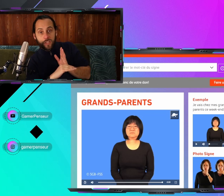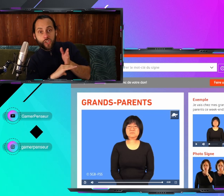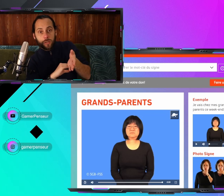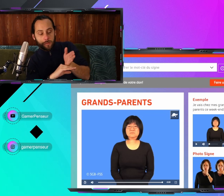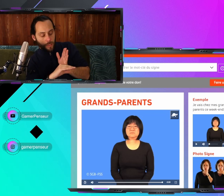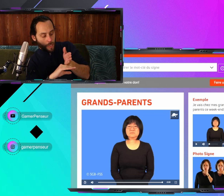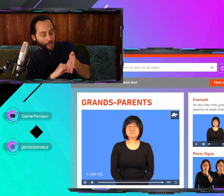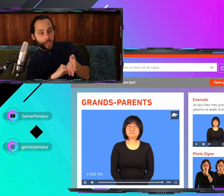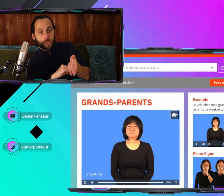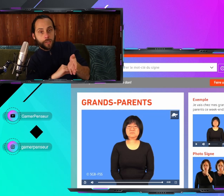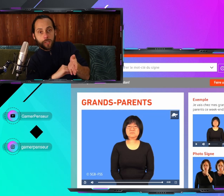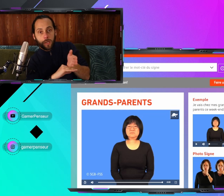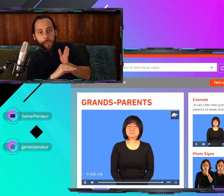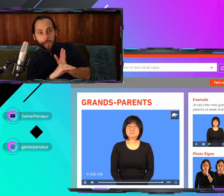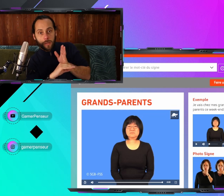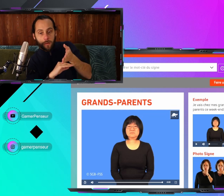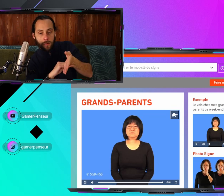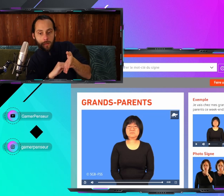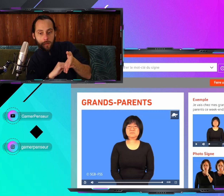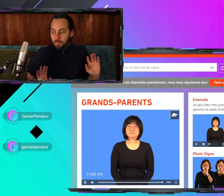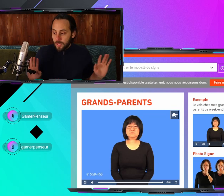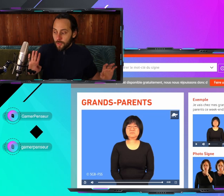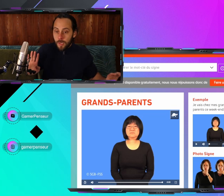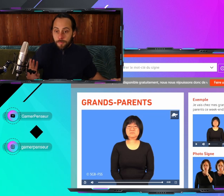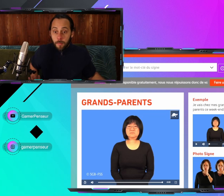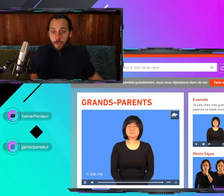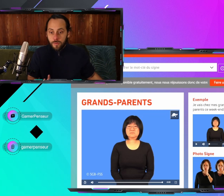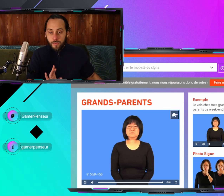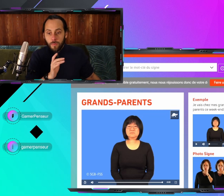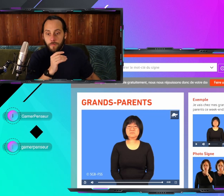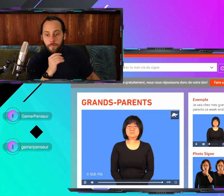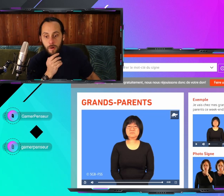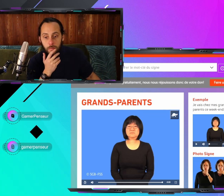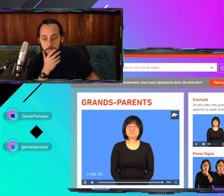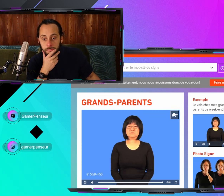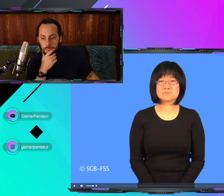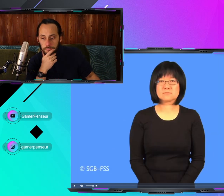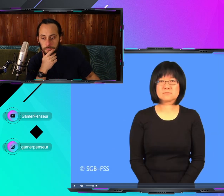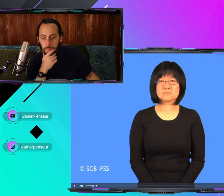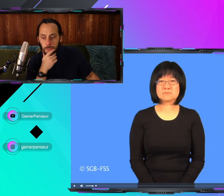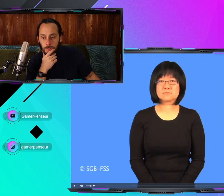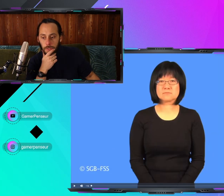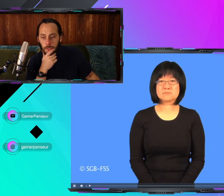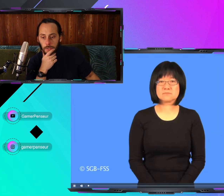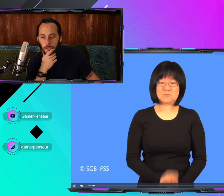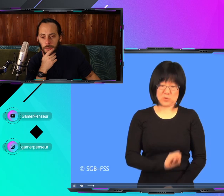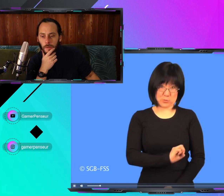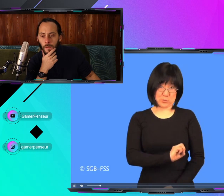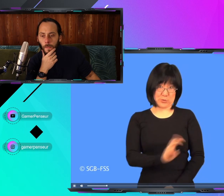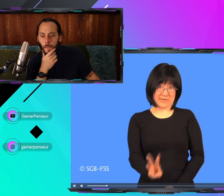Enfin, vais chez. C'est aller chez quelqu'un, ça. Ça me semble être pas mal. On va voir.